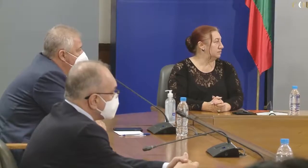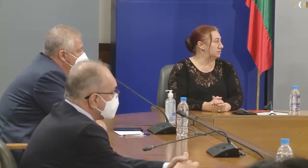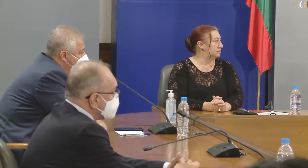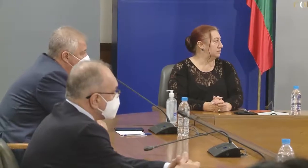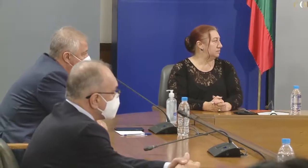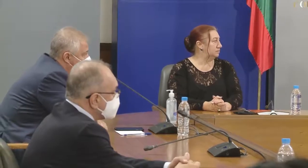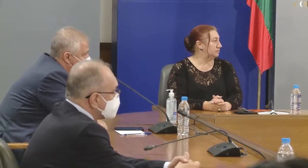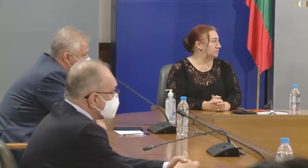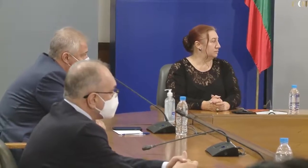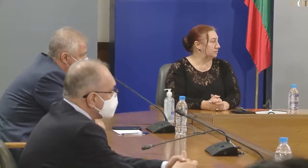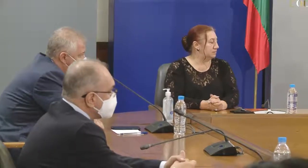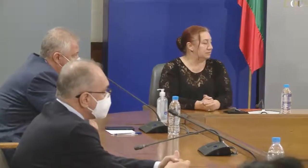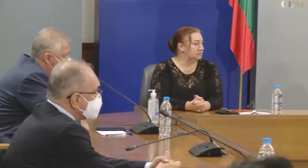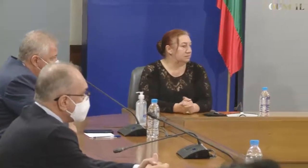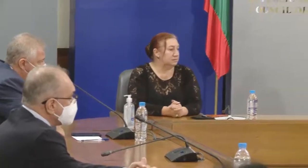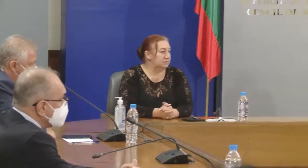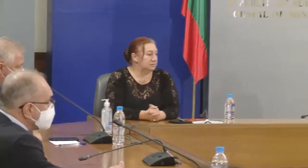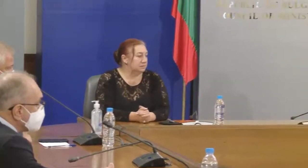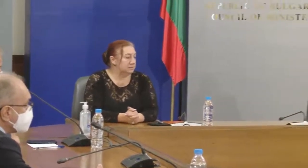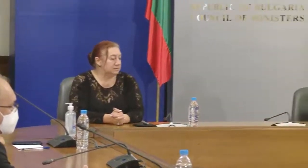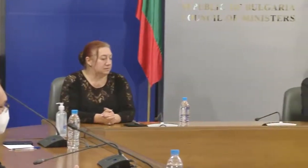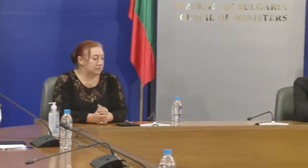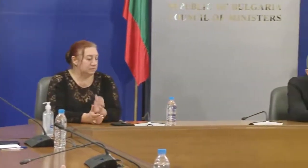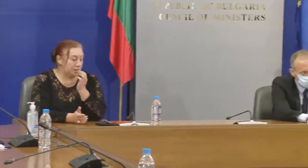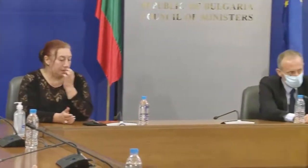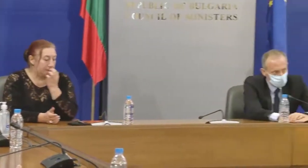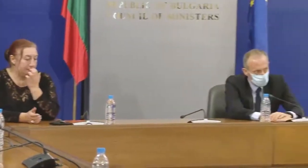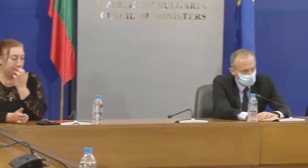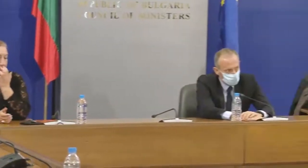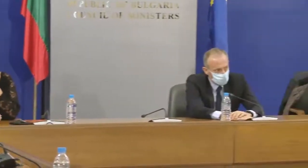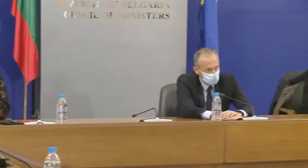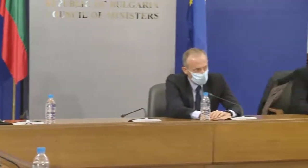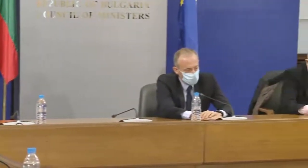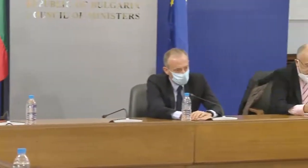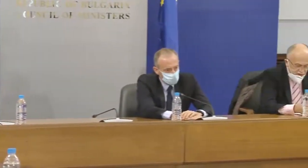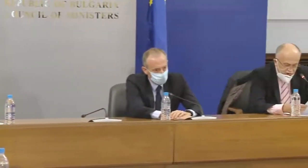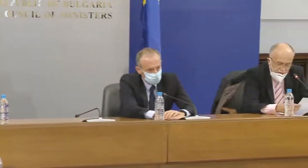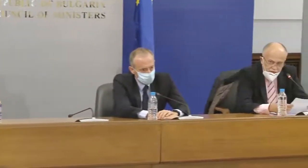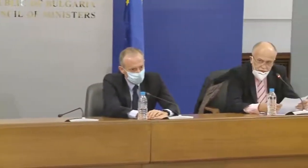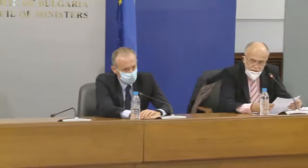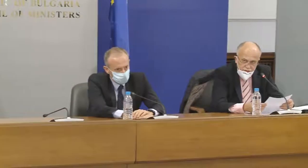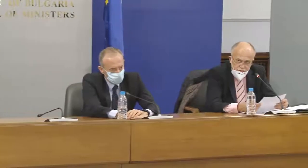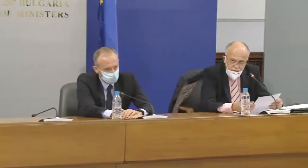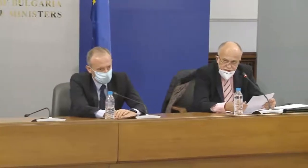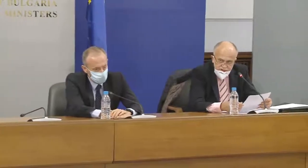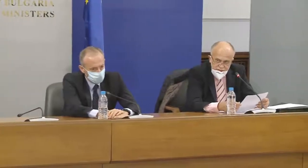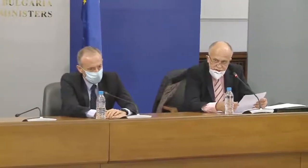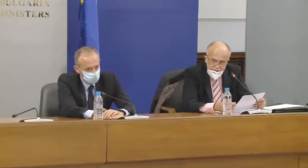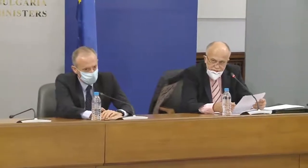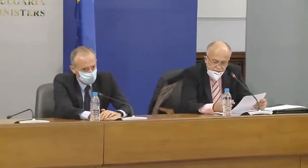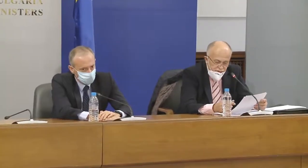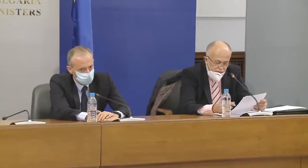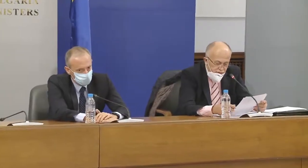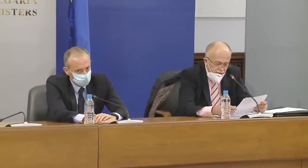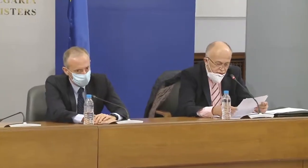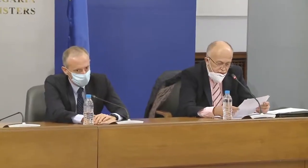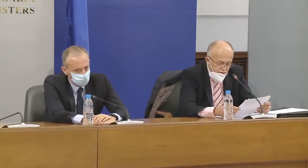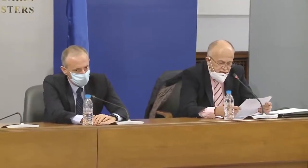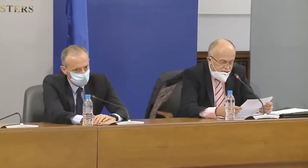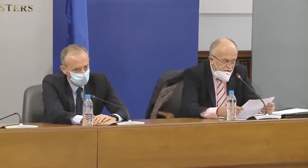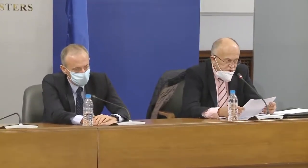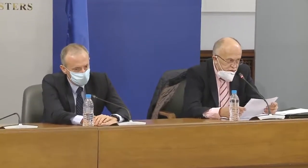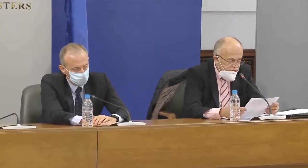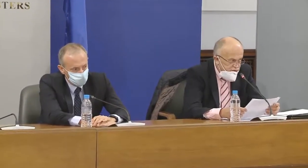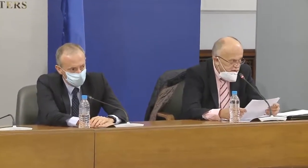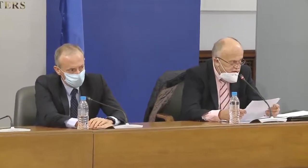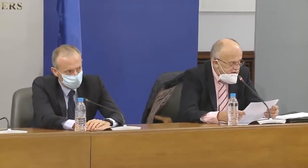Това от два дена в момента е важна тема, която обсъждаме и